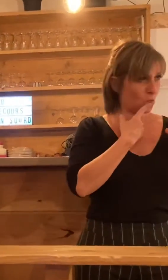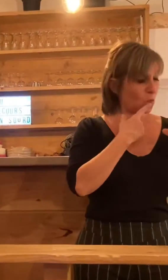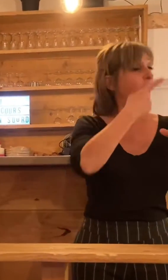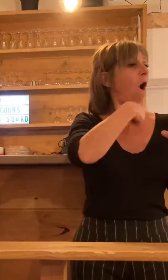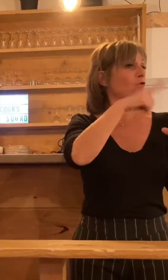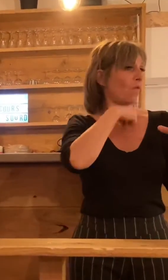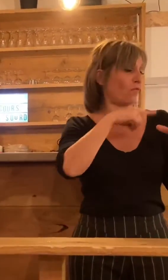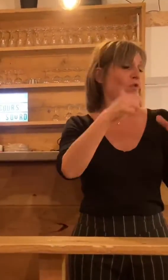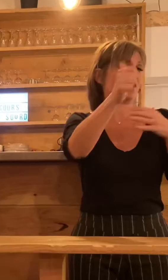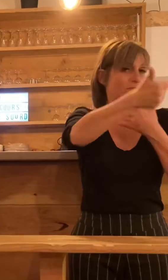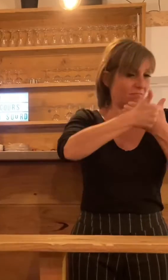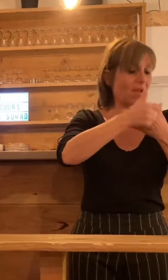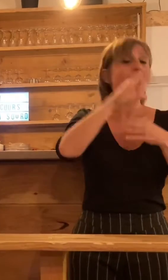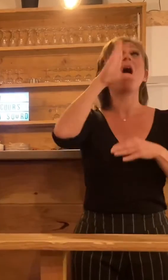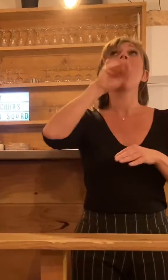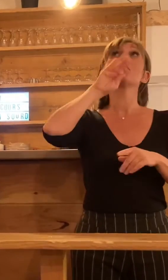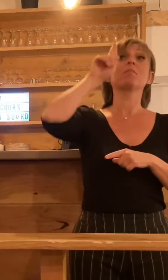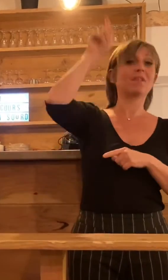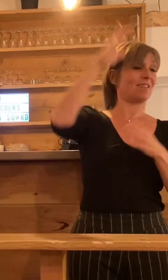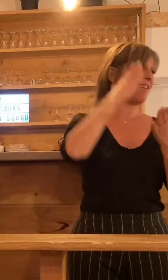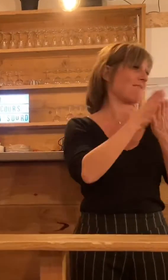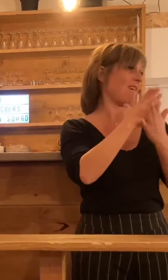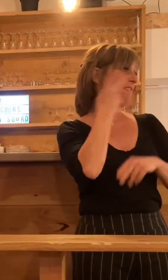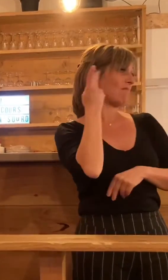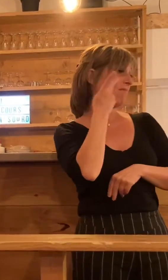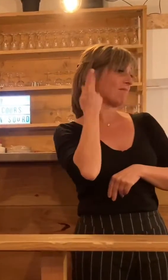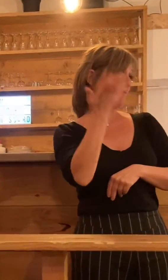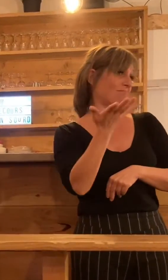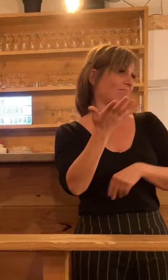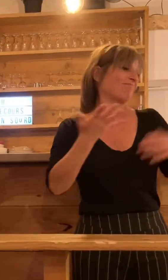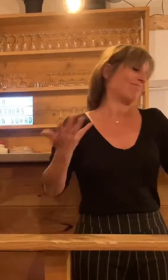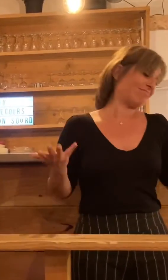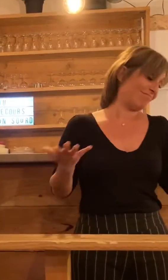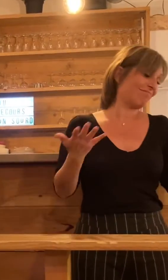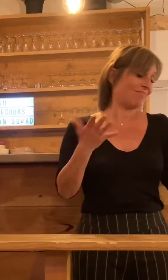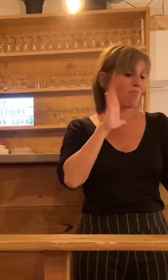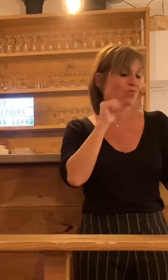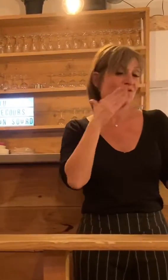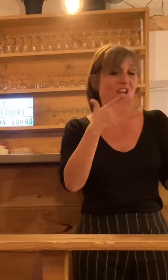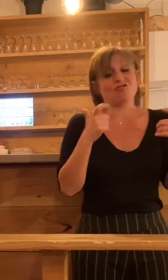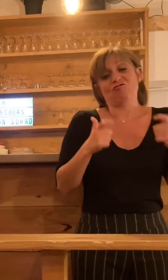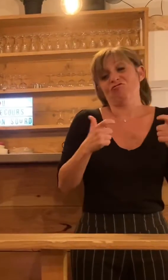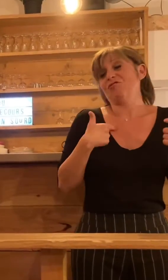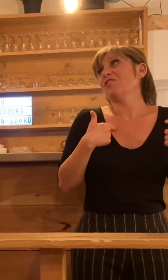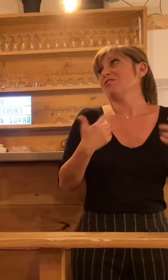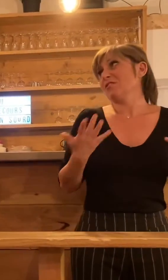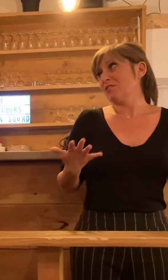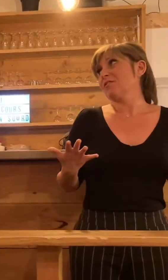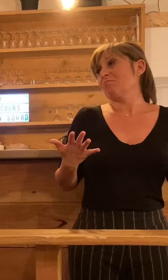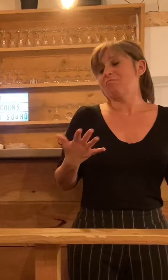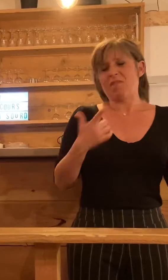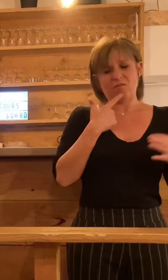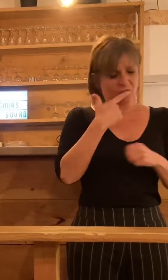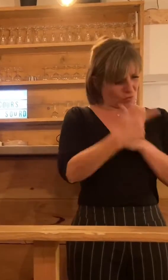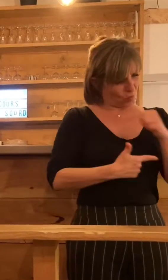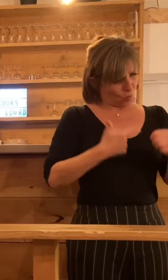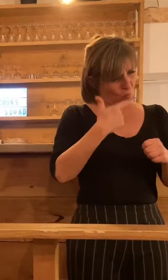classe entendant. Donc ça, j'ai eu cette énorme chance que j'ai eu pendant 2